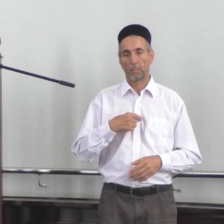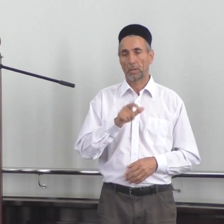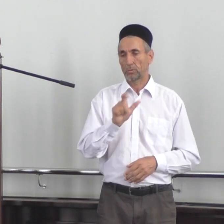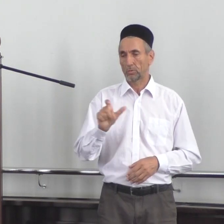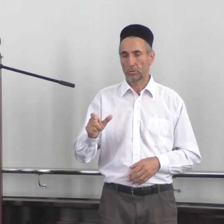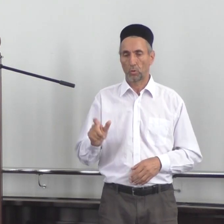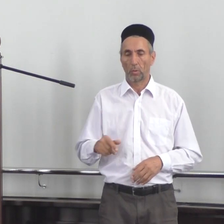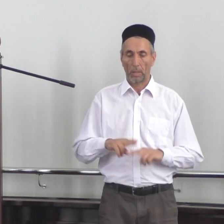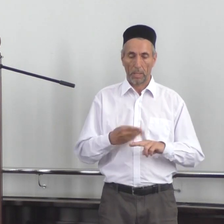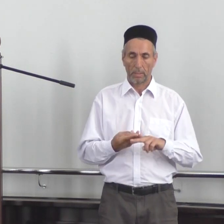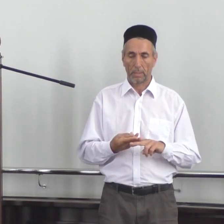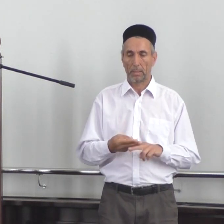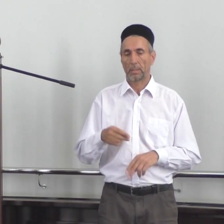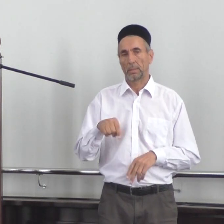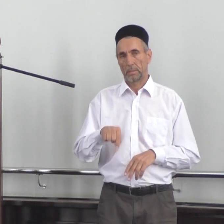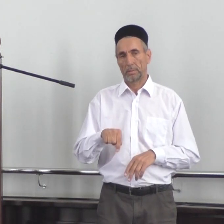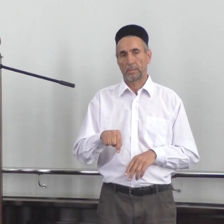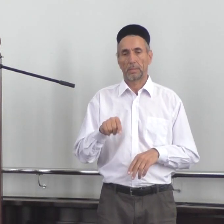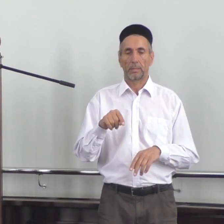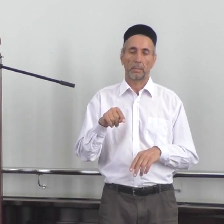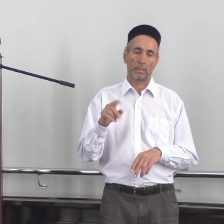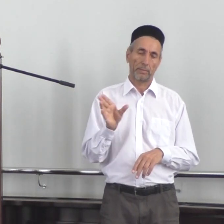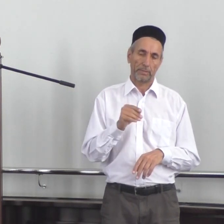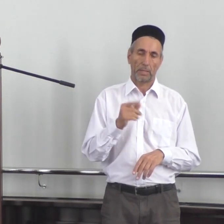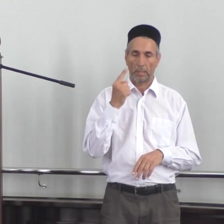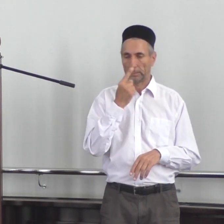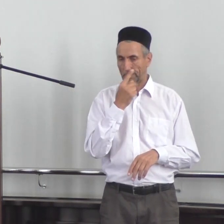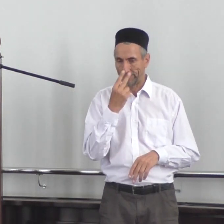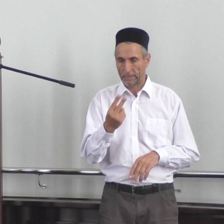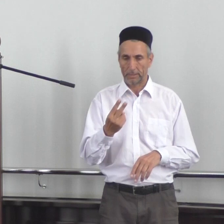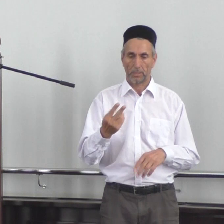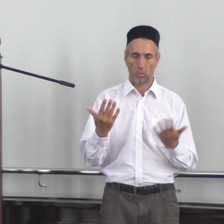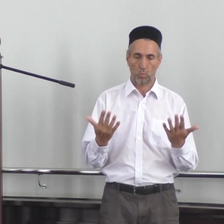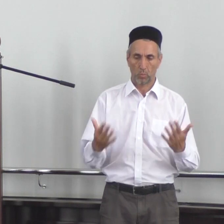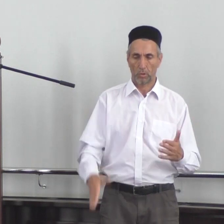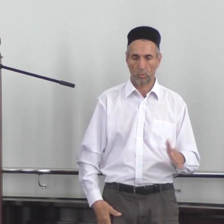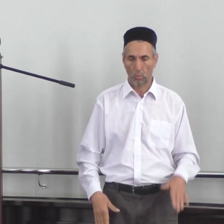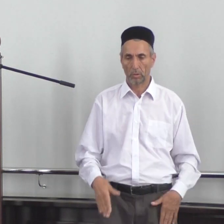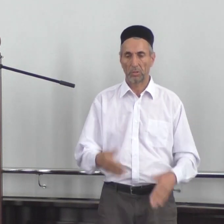кешеләр. Безнең нәфис, күзләр, аяклар, агъзалар